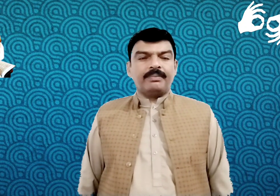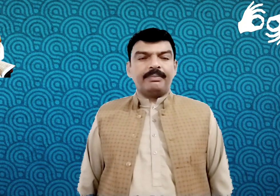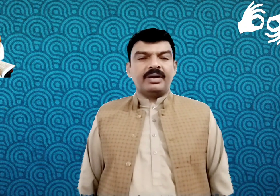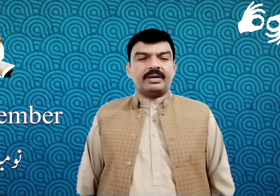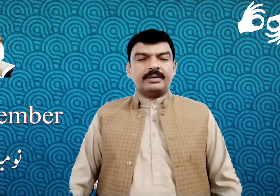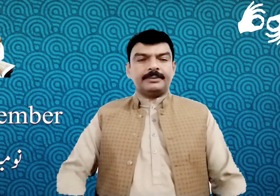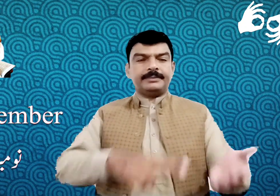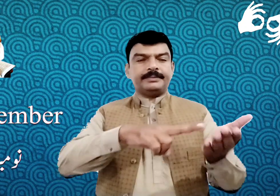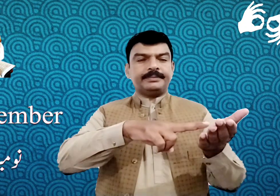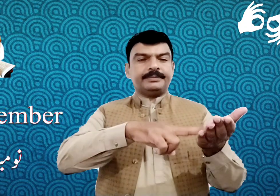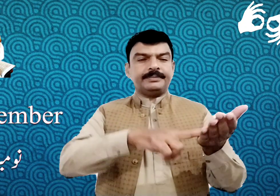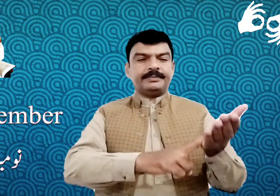नवंबर